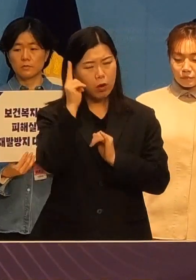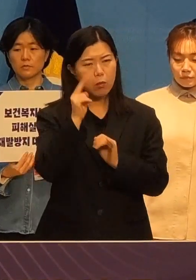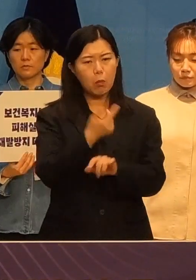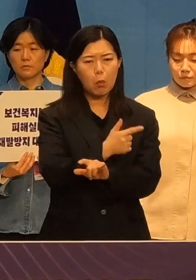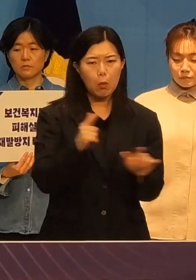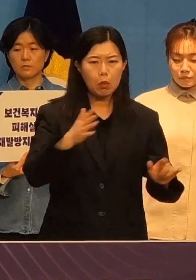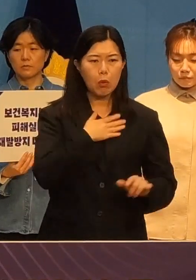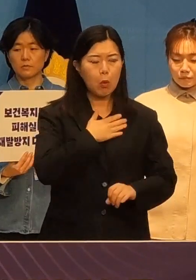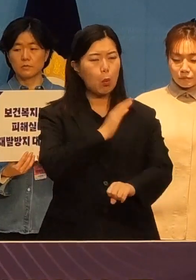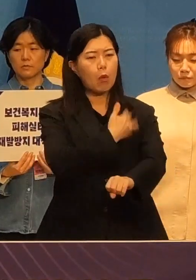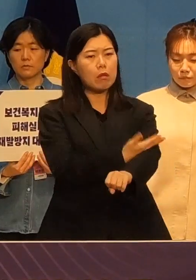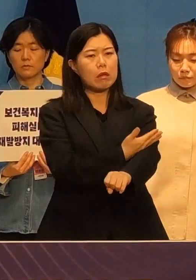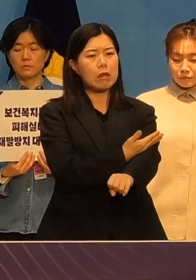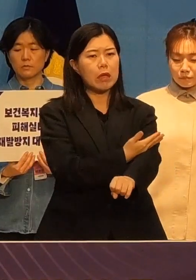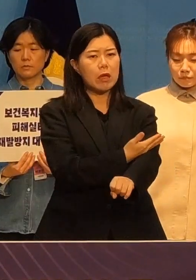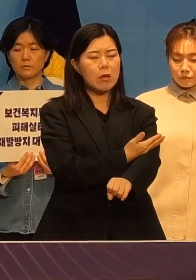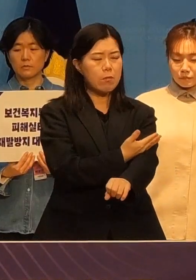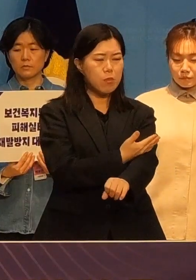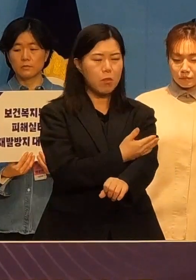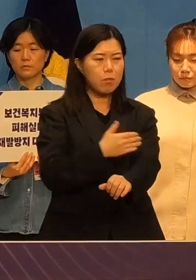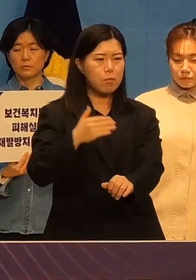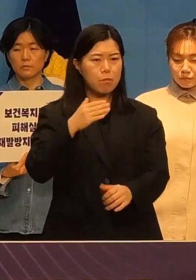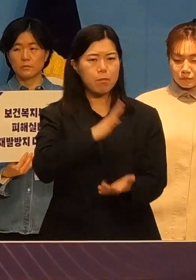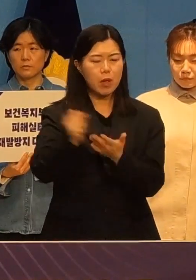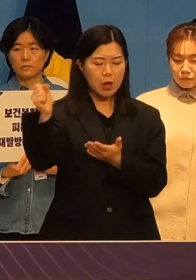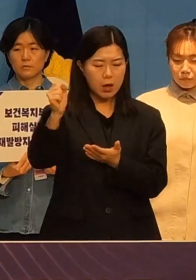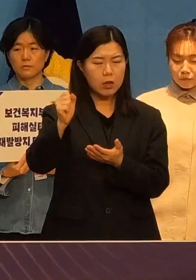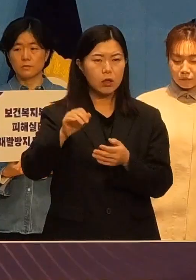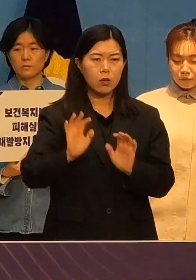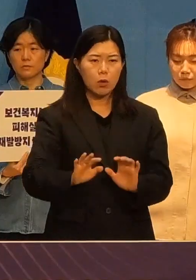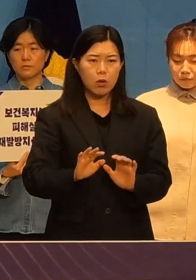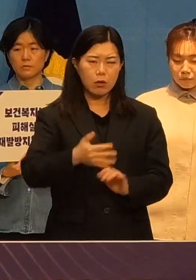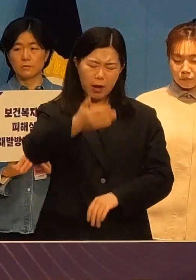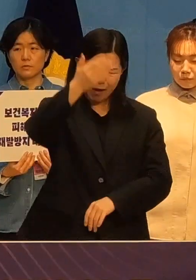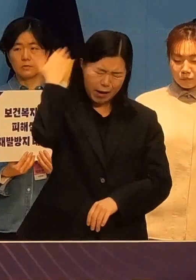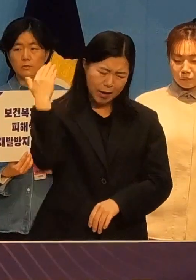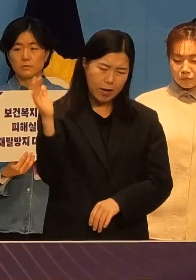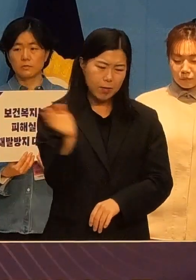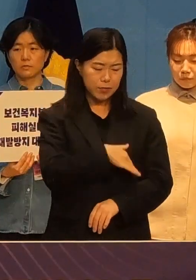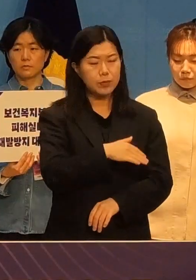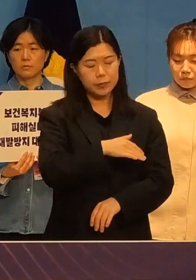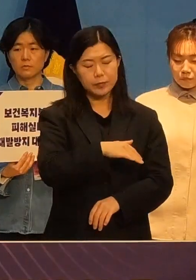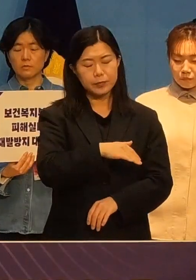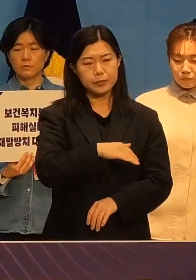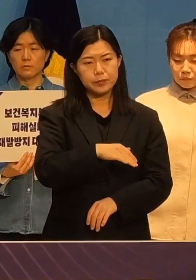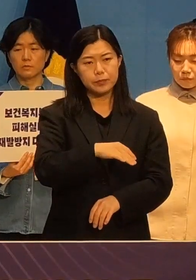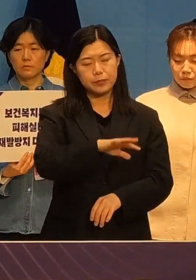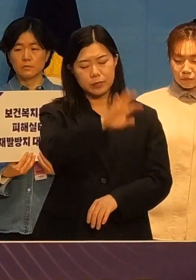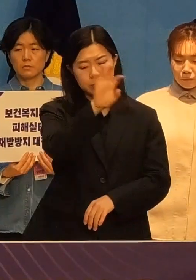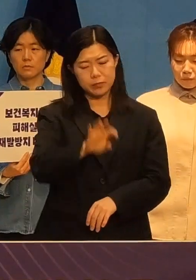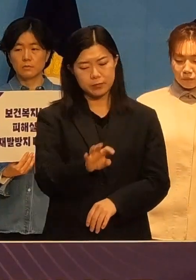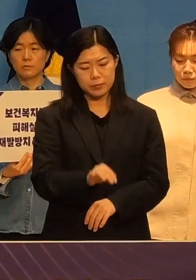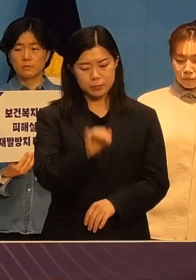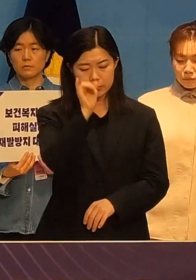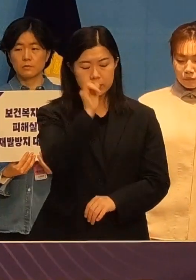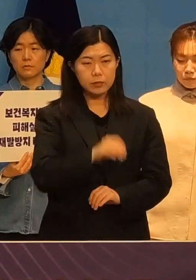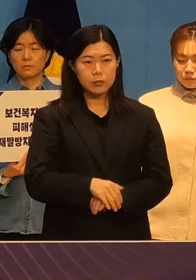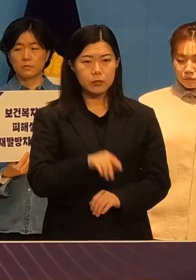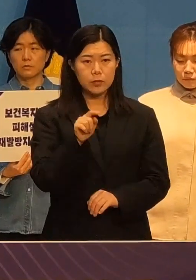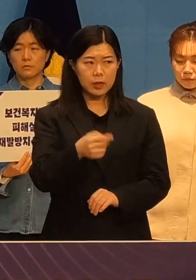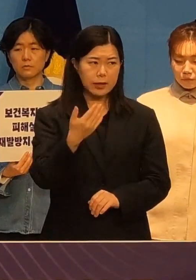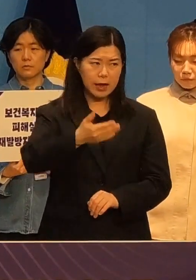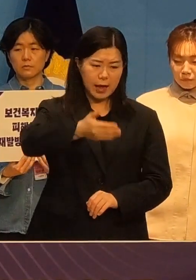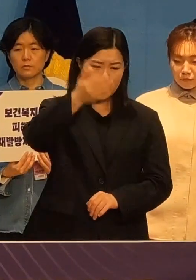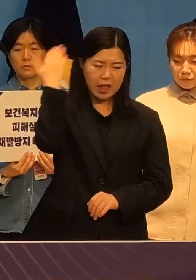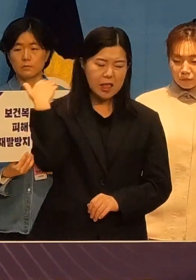사건이 아니라 오래된 역사이자 반복되어 온 구조적인 문제입니다. 더 이상 이를 과거의